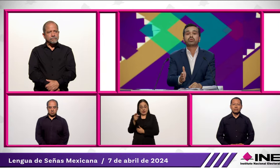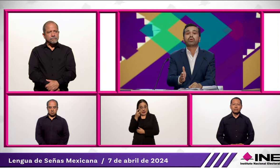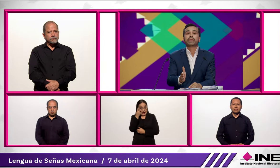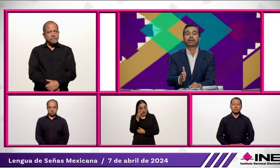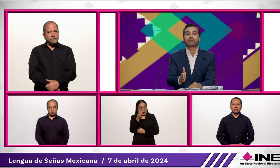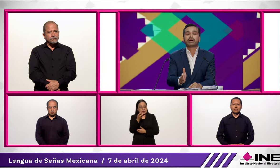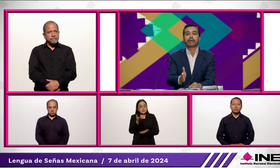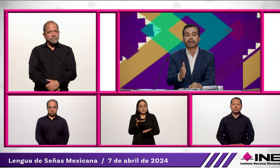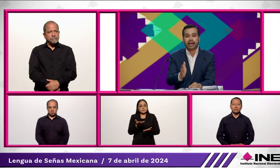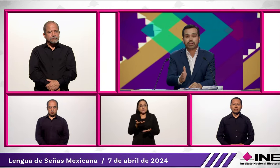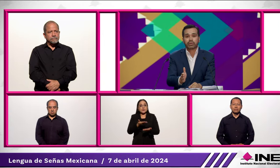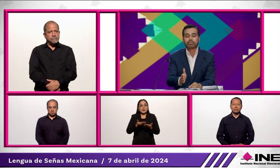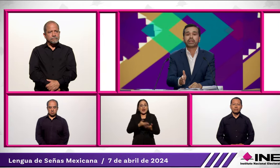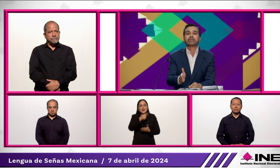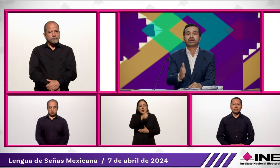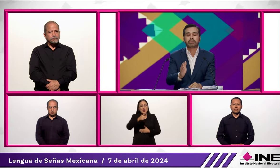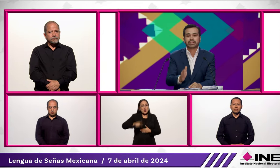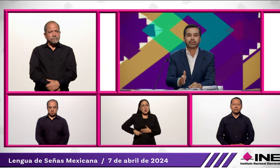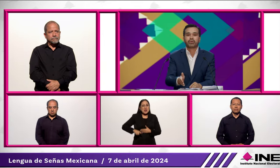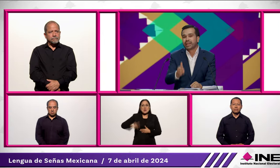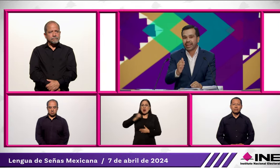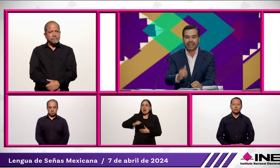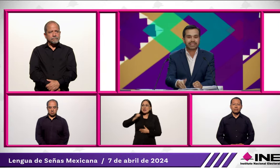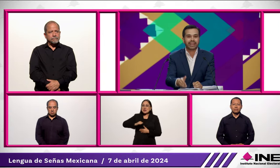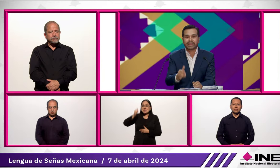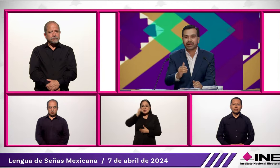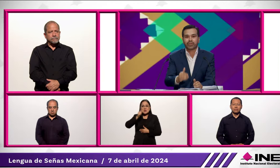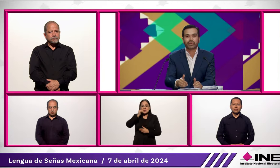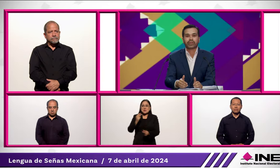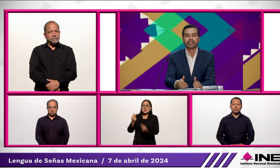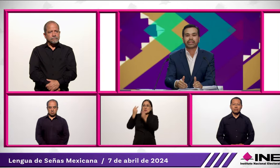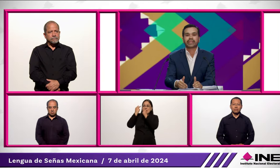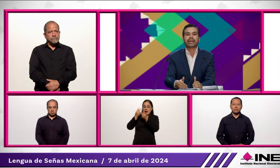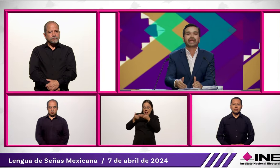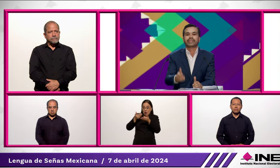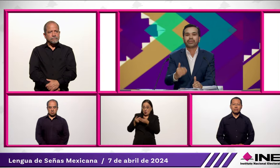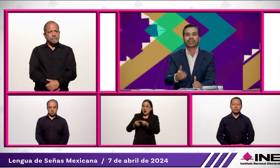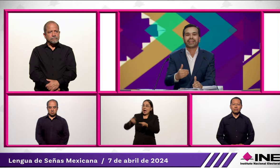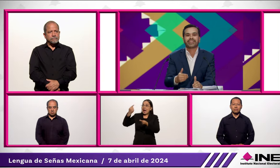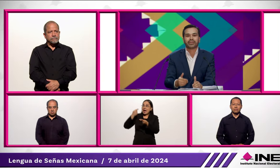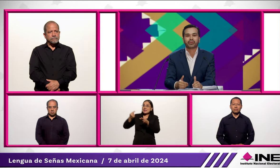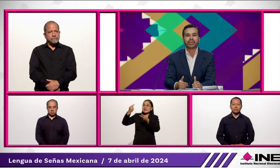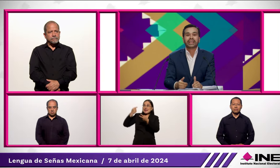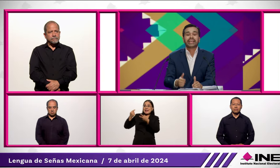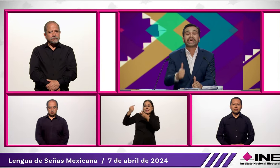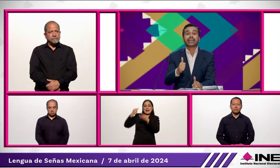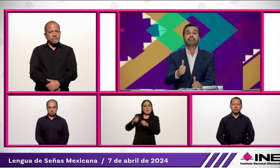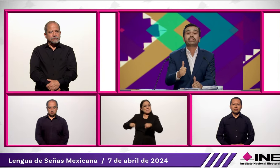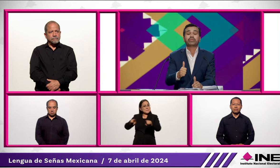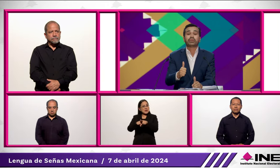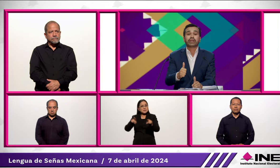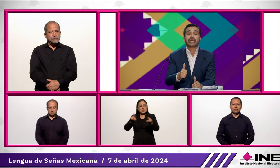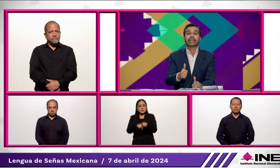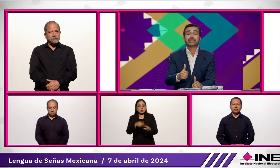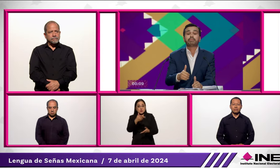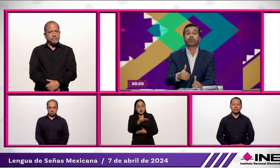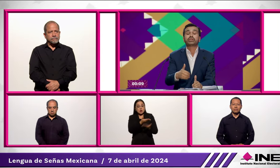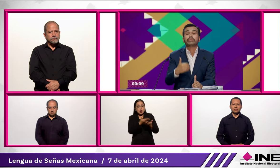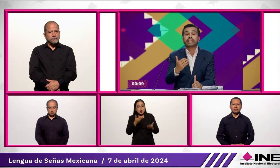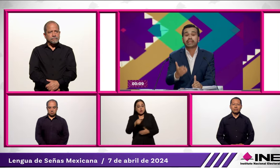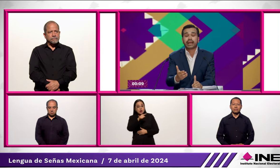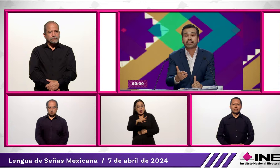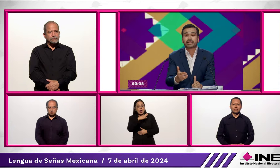que tengamos un gobierno cavernario, viendo hacia el pasado. Este, el anterior y el anterior del anterior. Y que hayan visto en